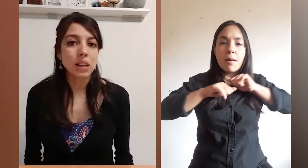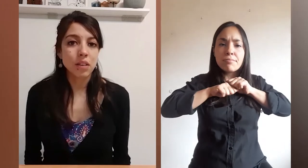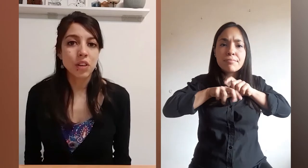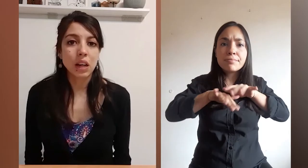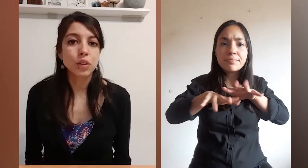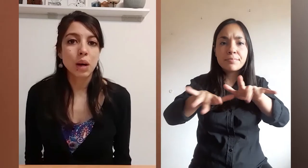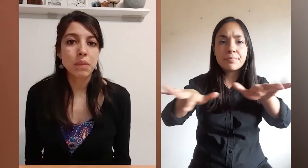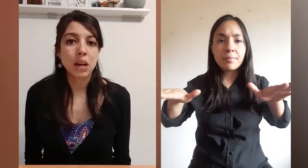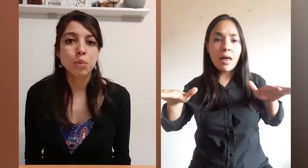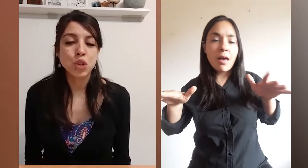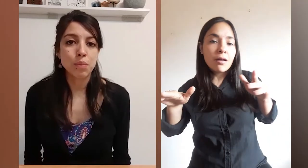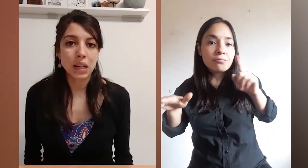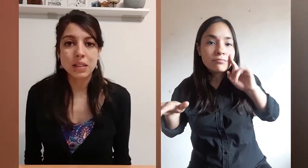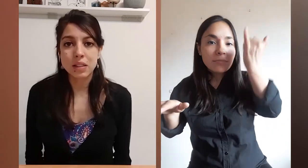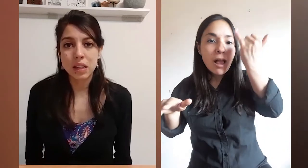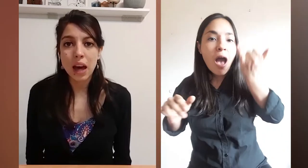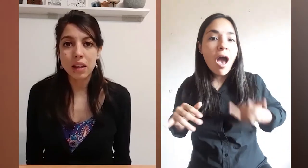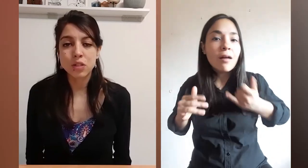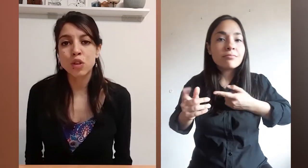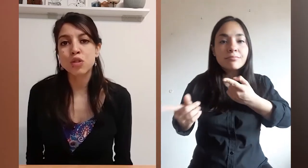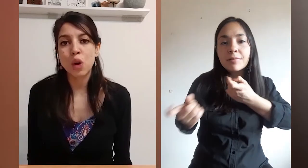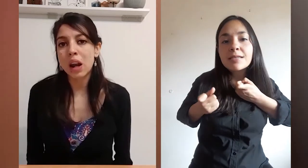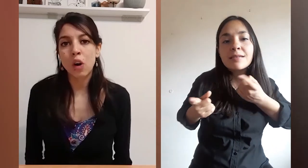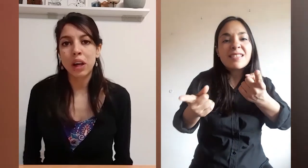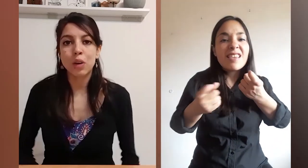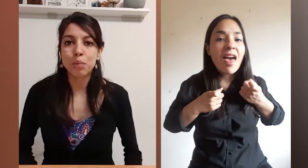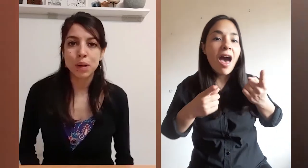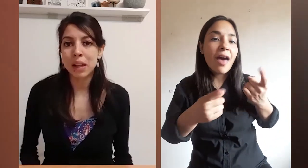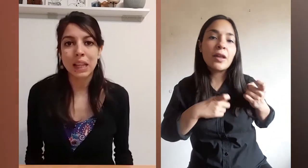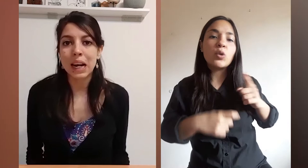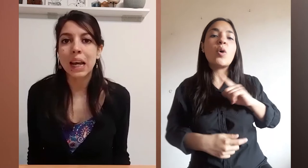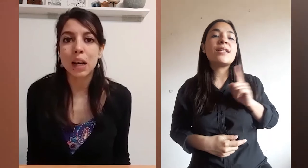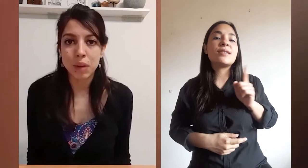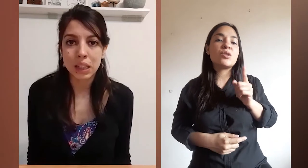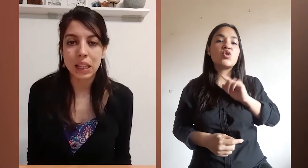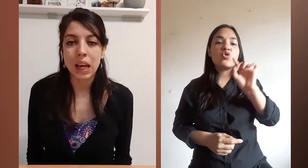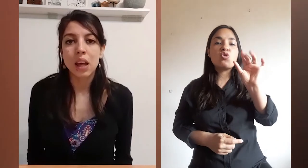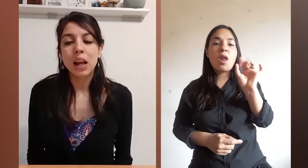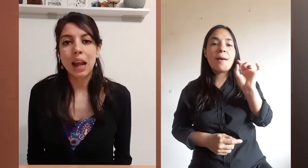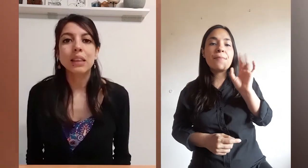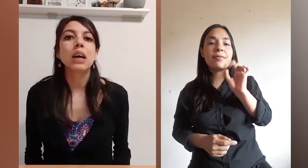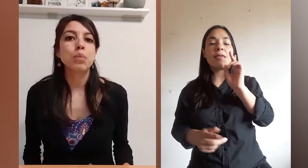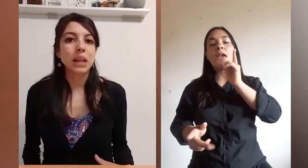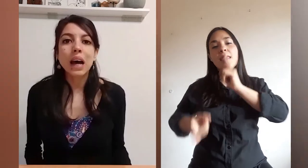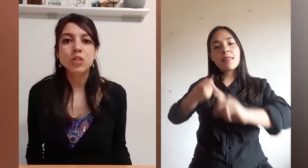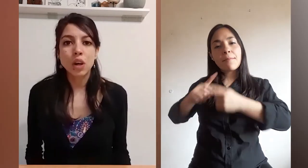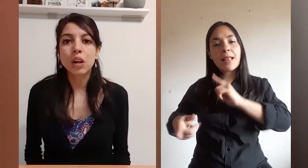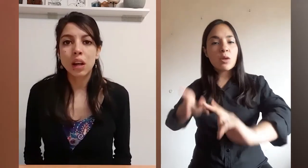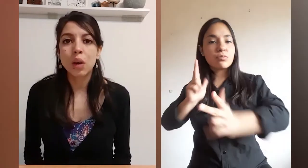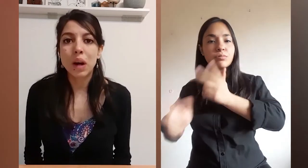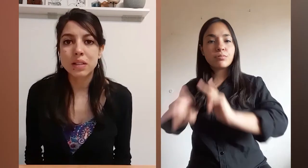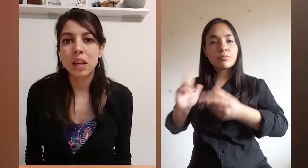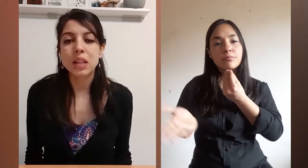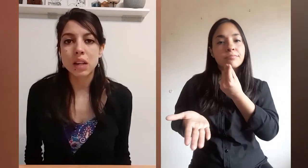se iban identificando también muchas más necesidades, no solo a la hora de cumplimentar legalmente la interpretación